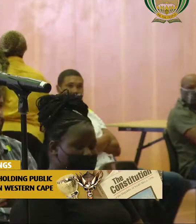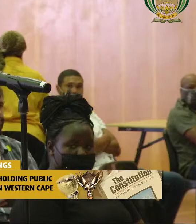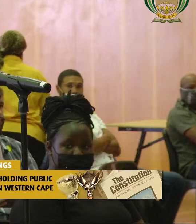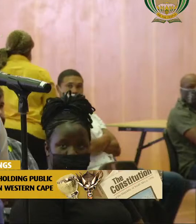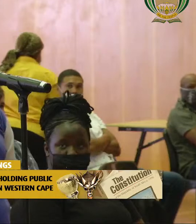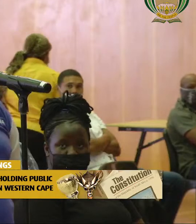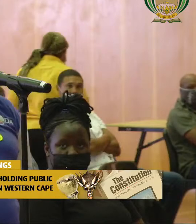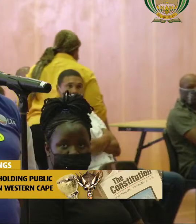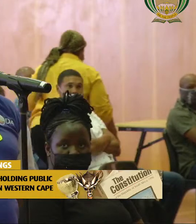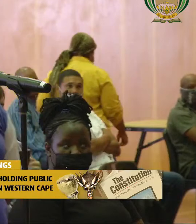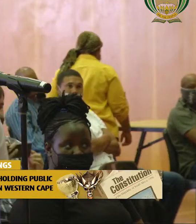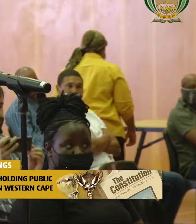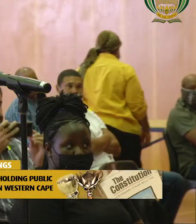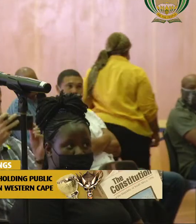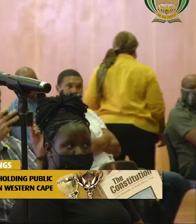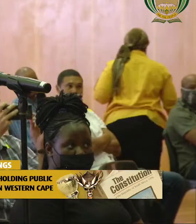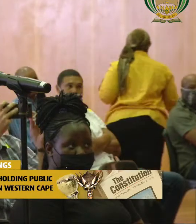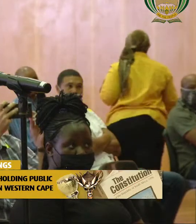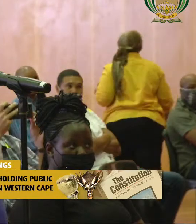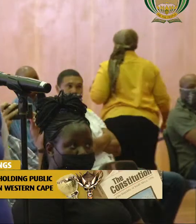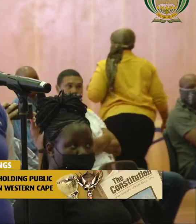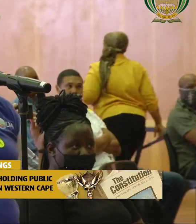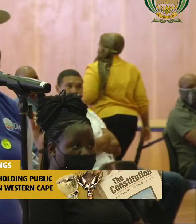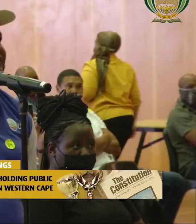persoon. Baie dankie. Can we